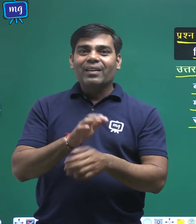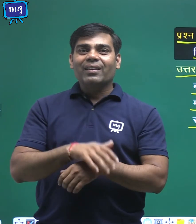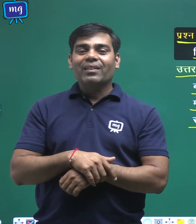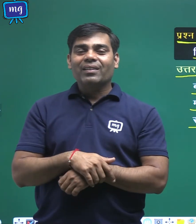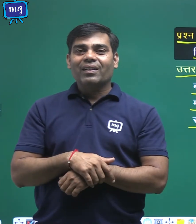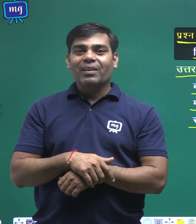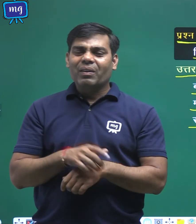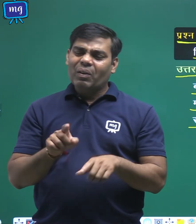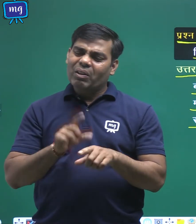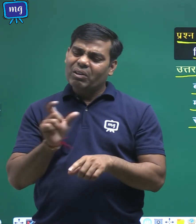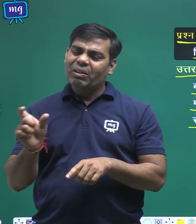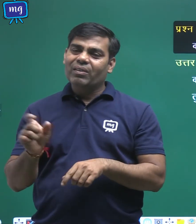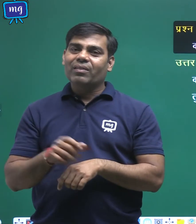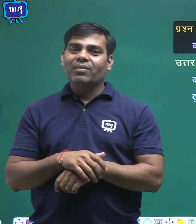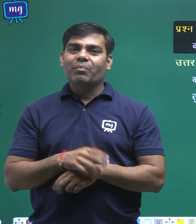आदि।